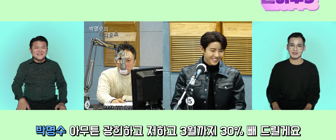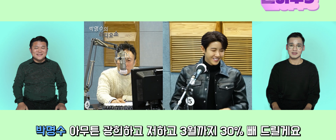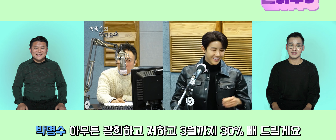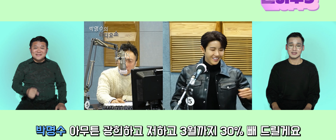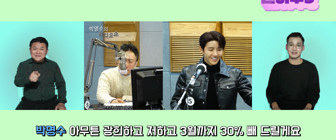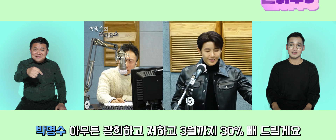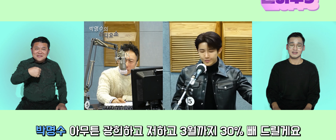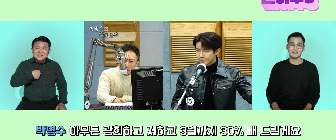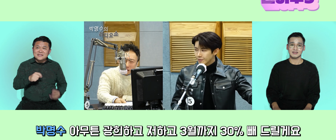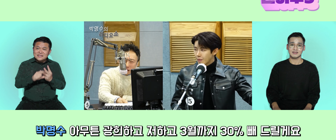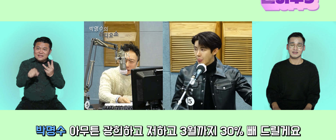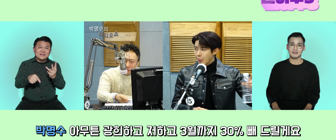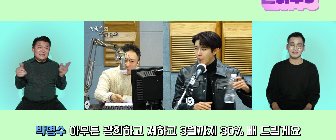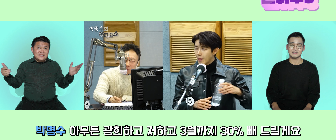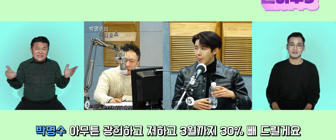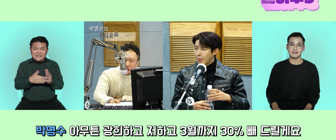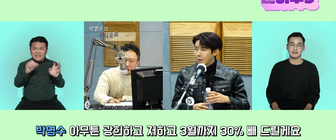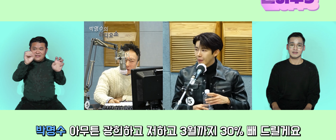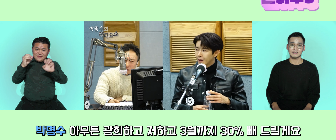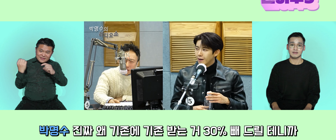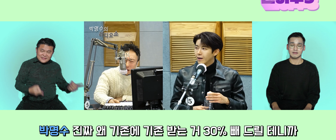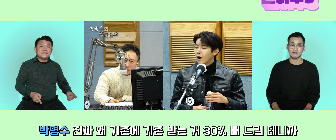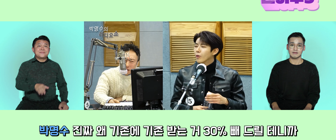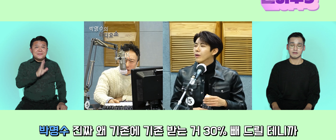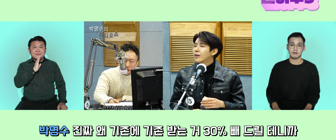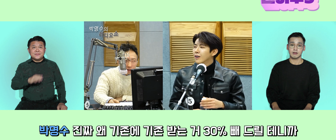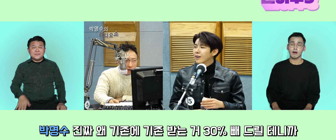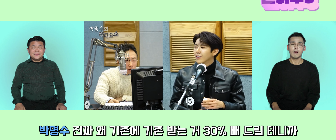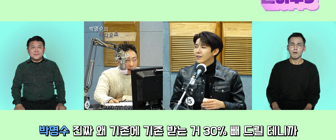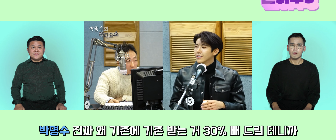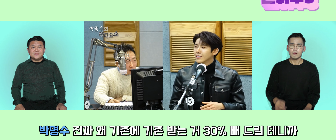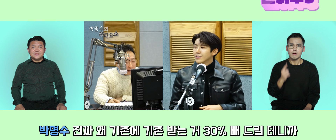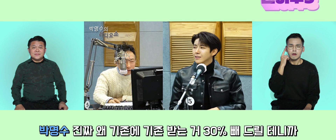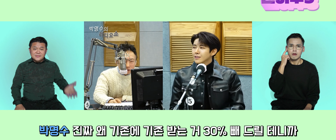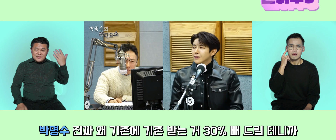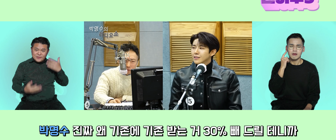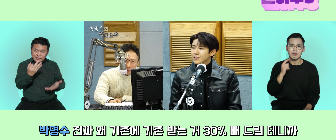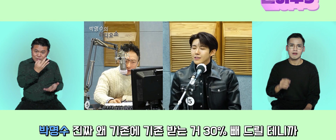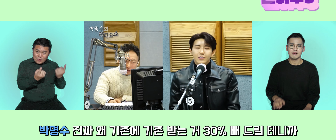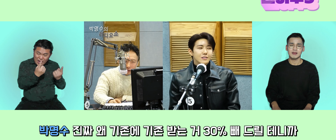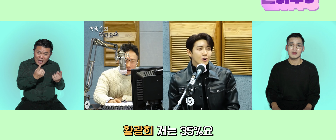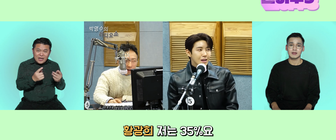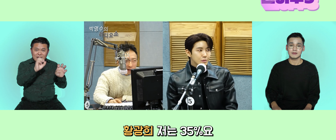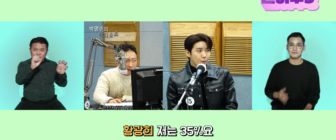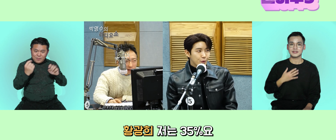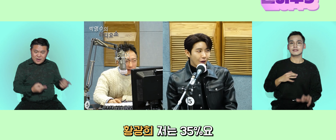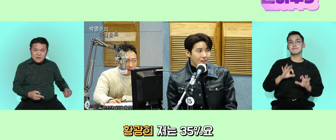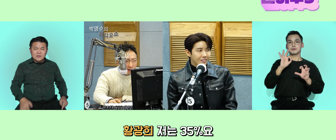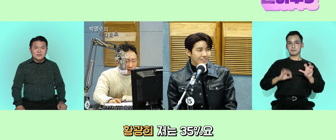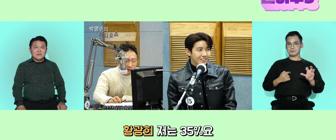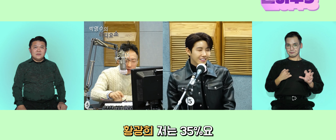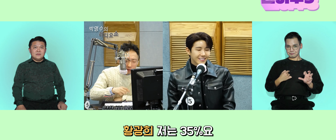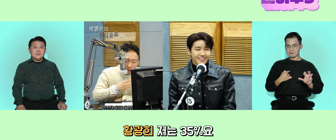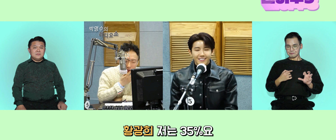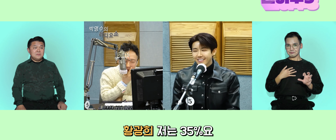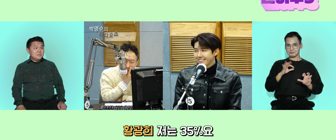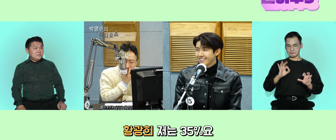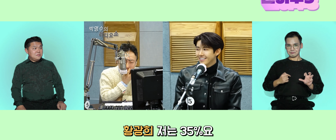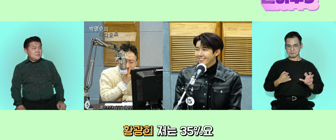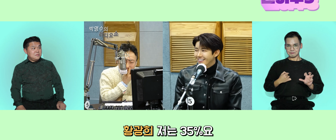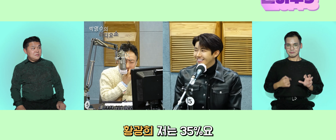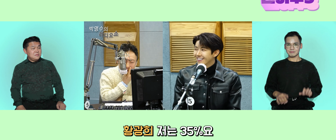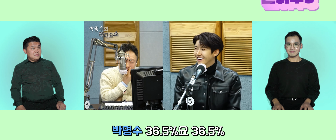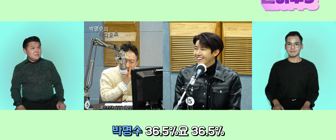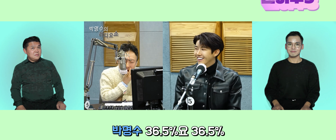광희야하고 저하고 3월달까지 30% 빼드릴게요. 진짜. 아 왜? 기존에 기존에 받는 거 30% 빼드릴 테니까 저는 35%요. 예.